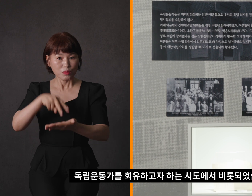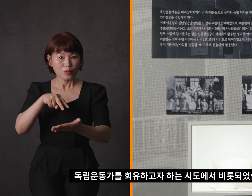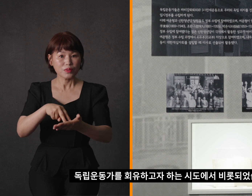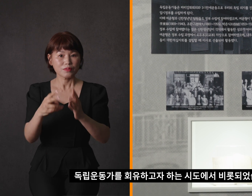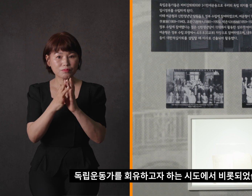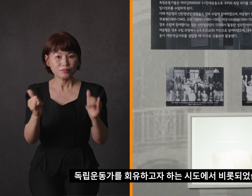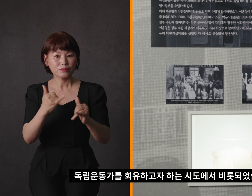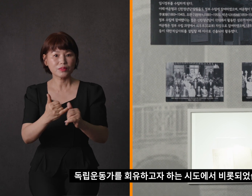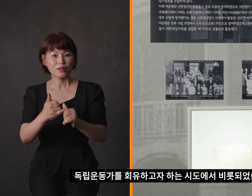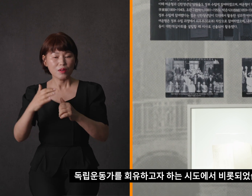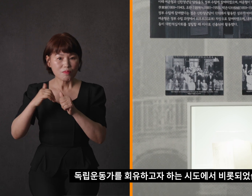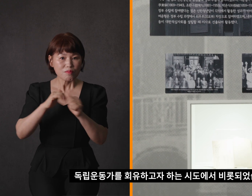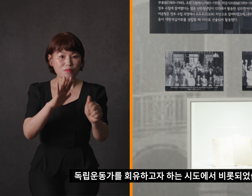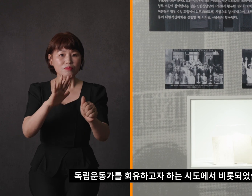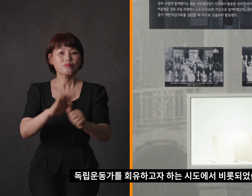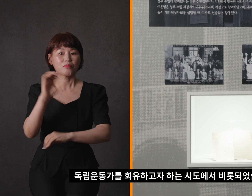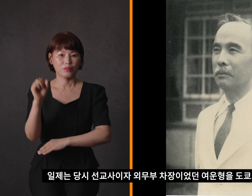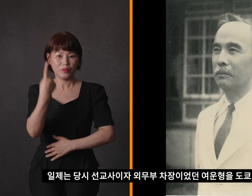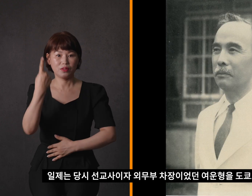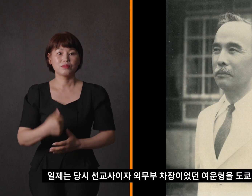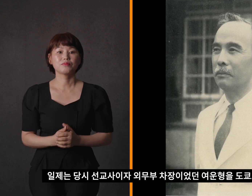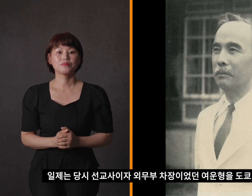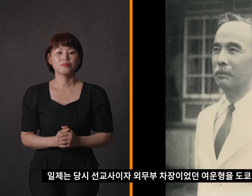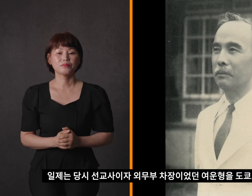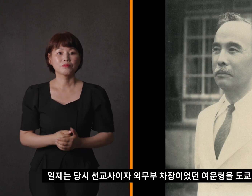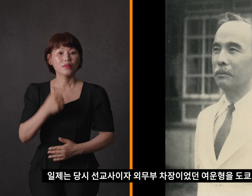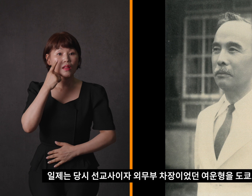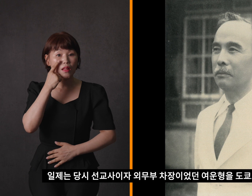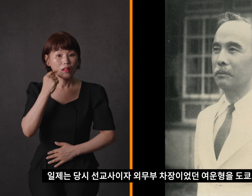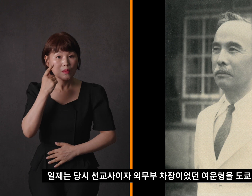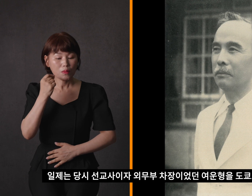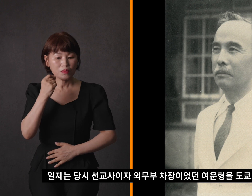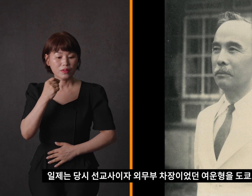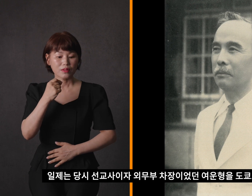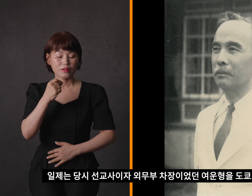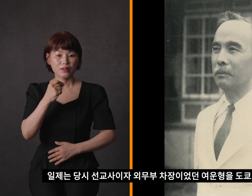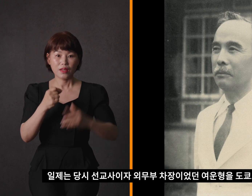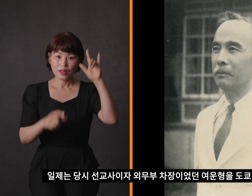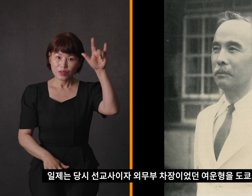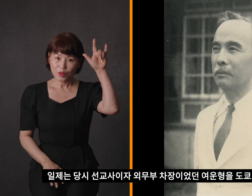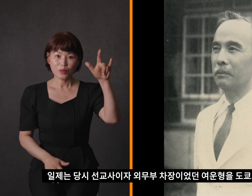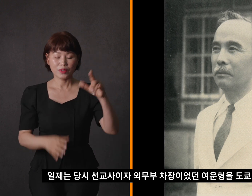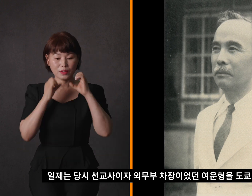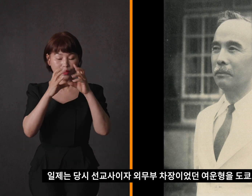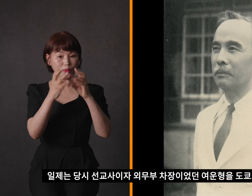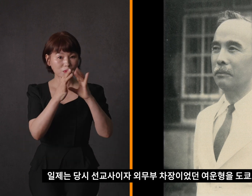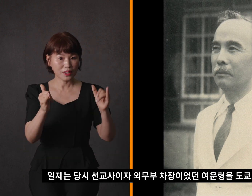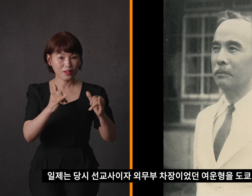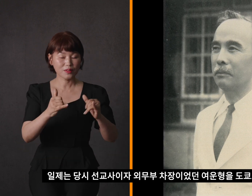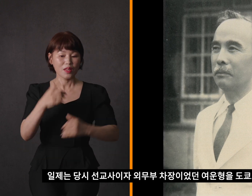하는 시도에서 비롯되었습니다. 일제는 당시 선교자이자 외무부 차장이었던